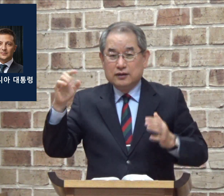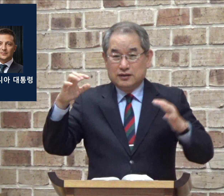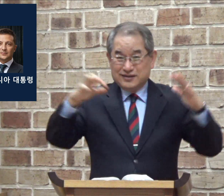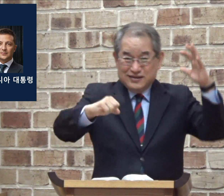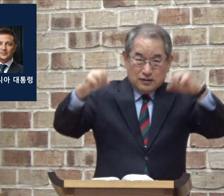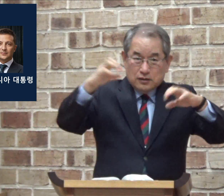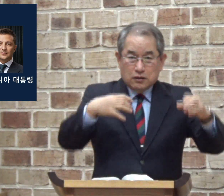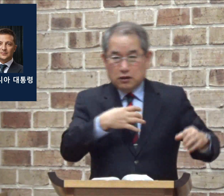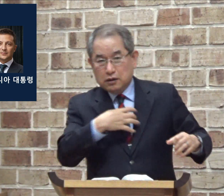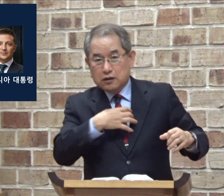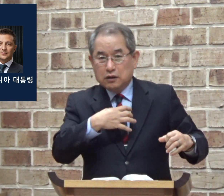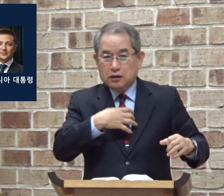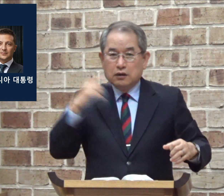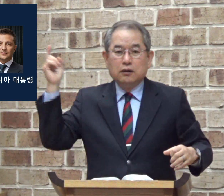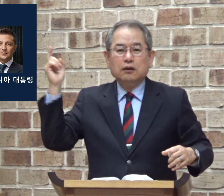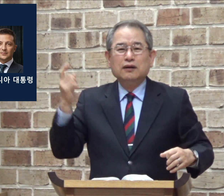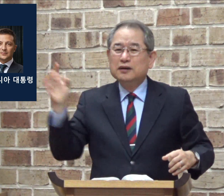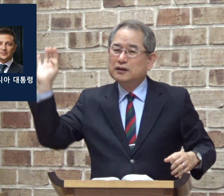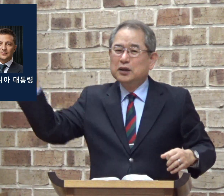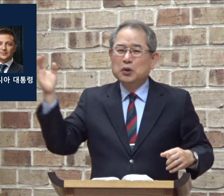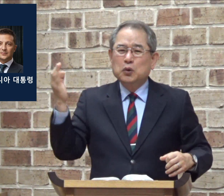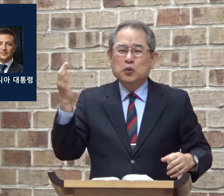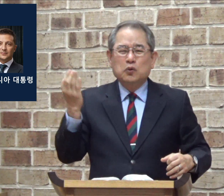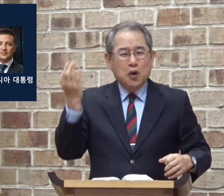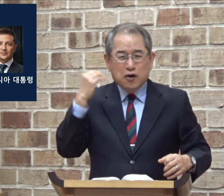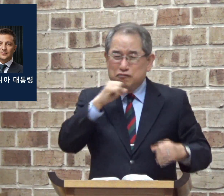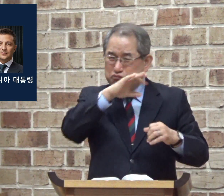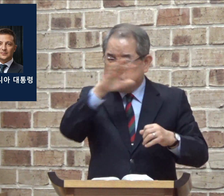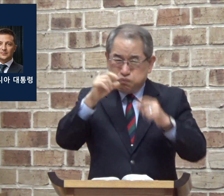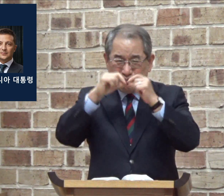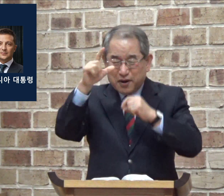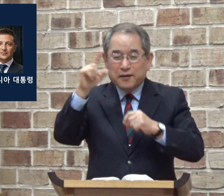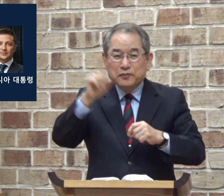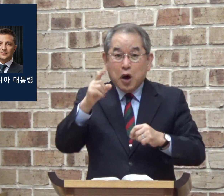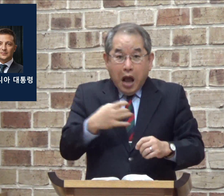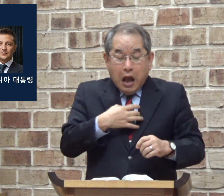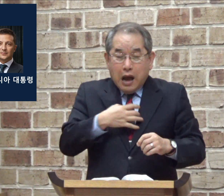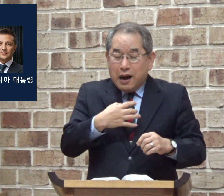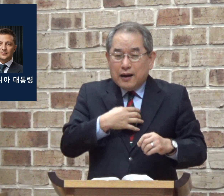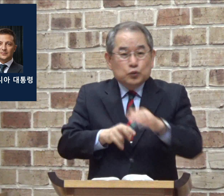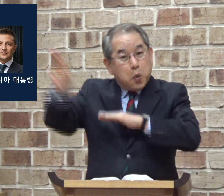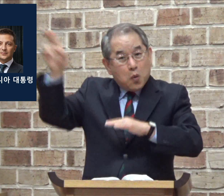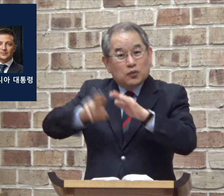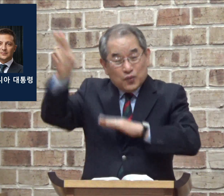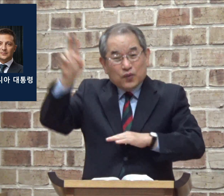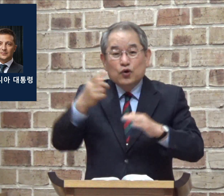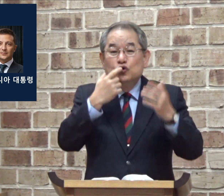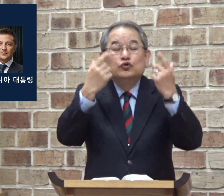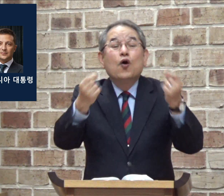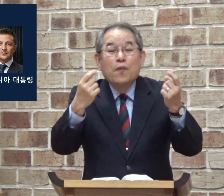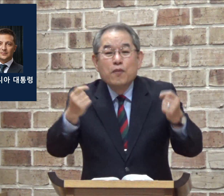러시아가 금방 우크라이나를 장악할 것을 막 선언했다가 전쟁의 위험 속에 있을 때